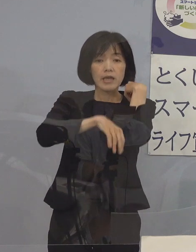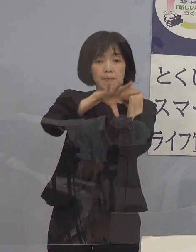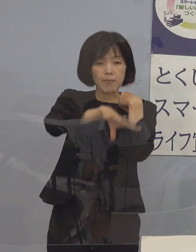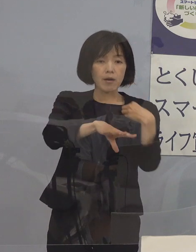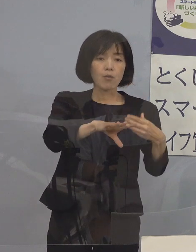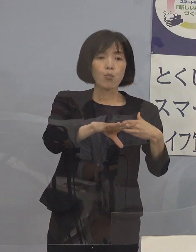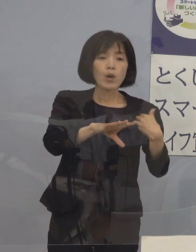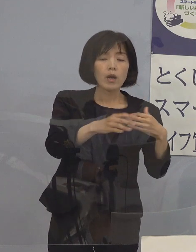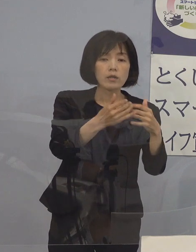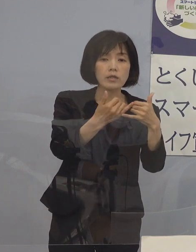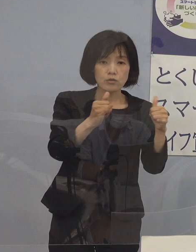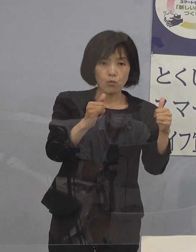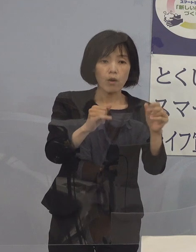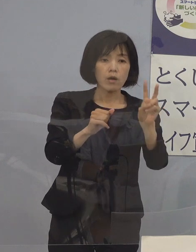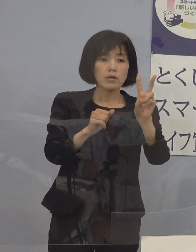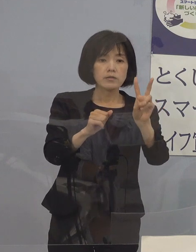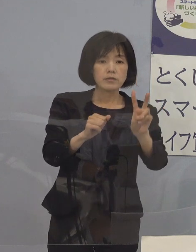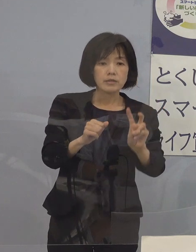につきましては